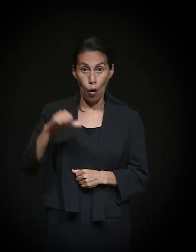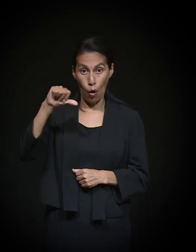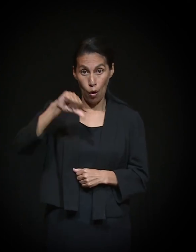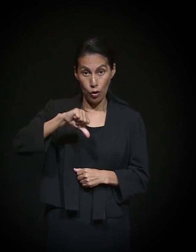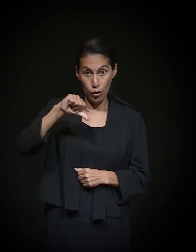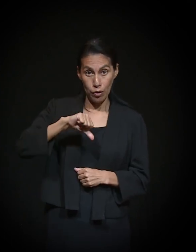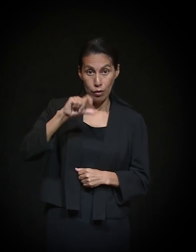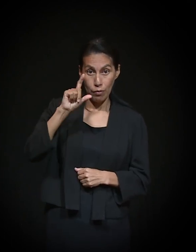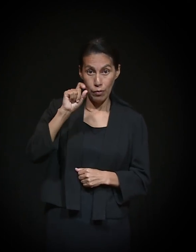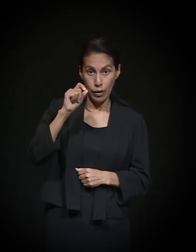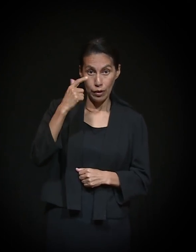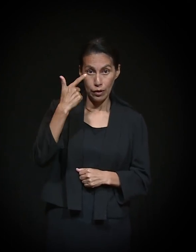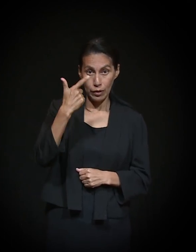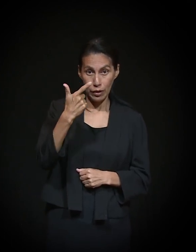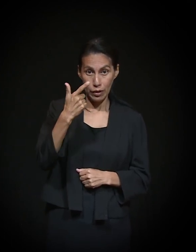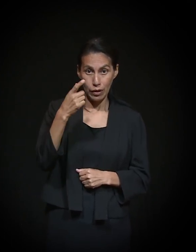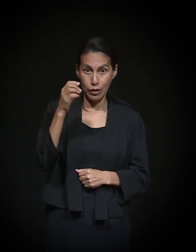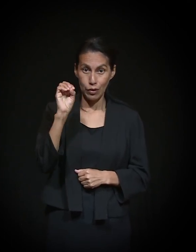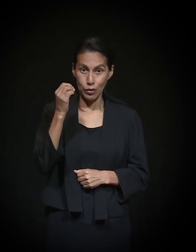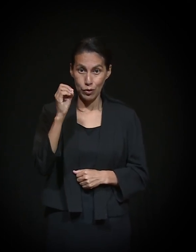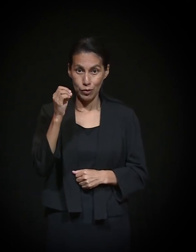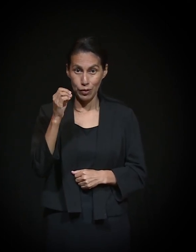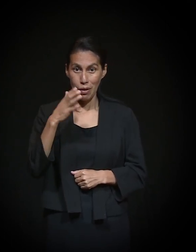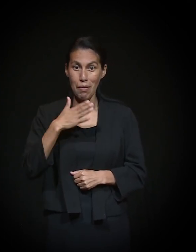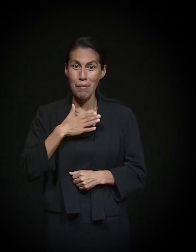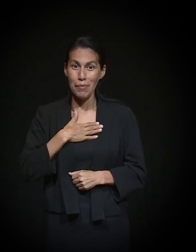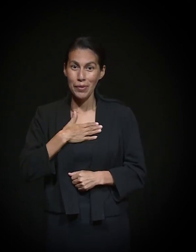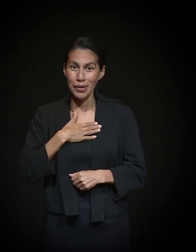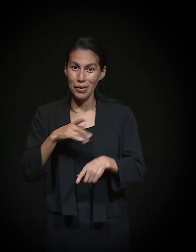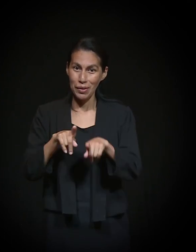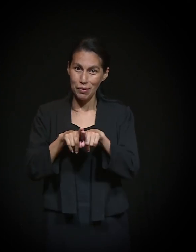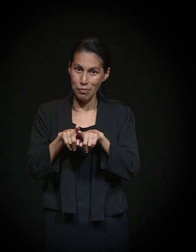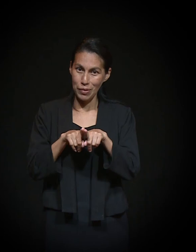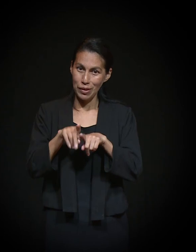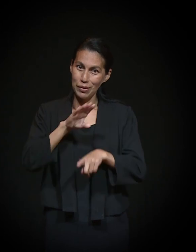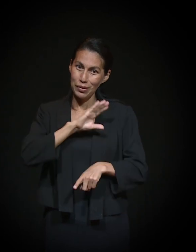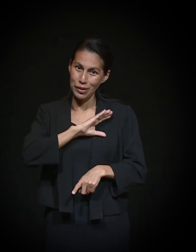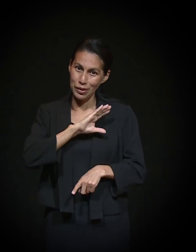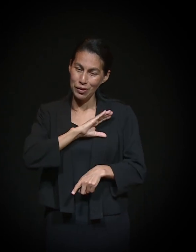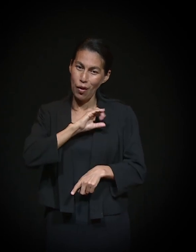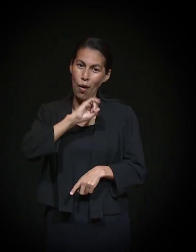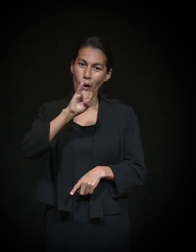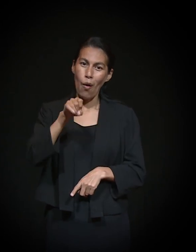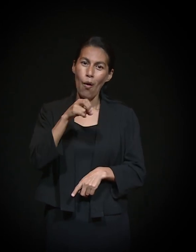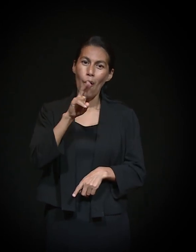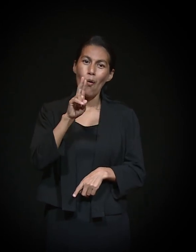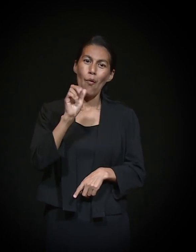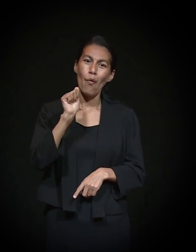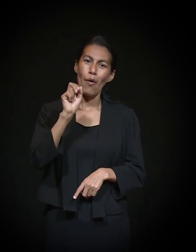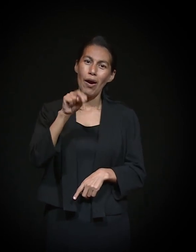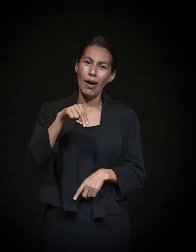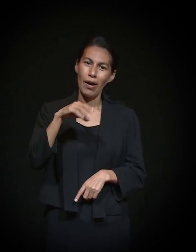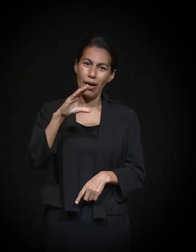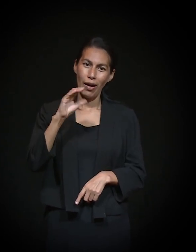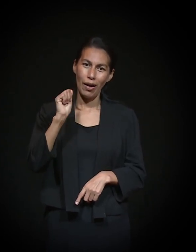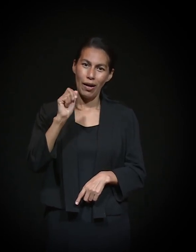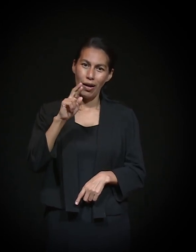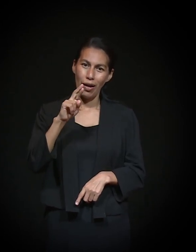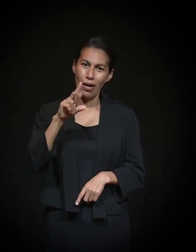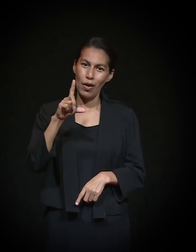día, 27 de octubre, mi querido hermano Juan Carlos Guillermo